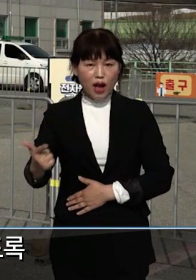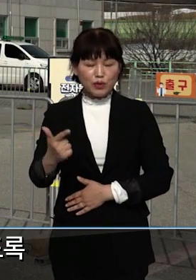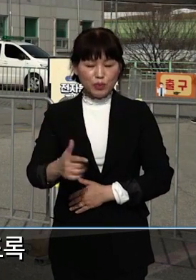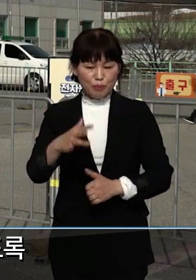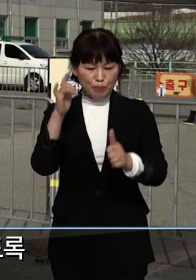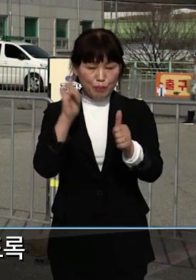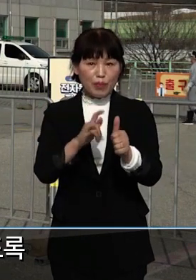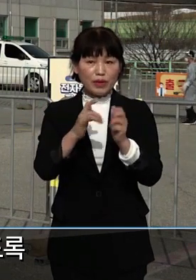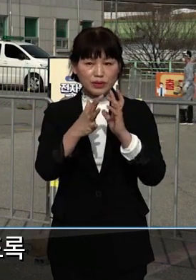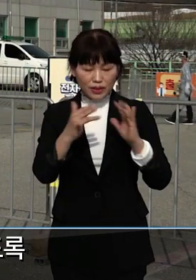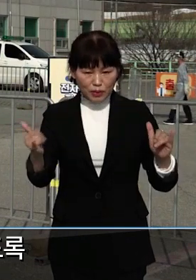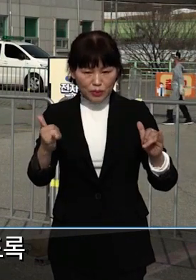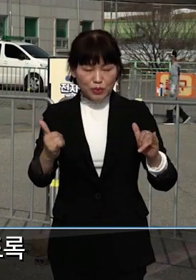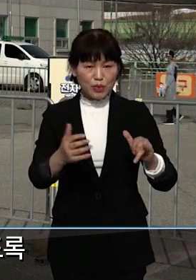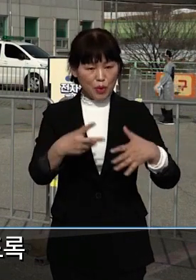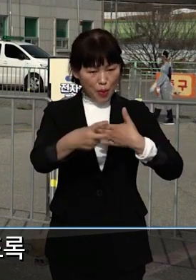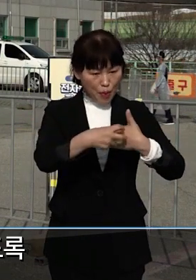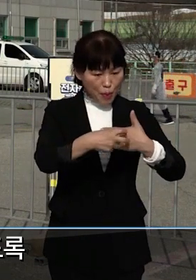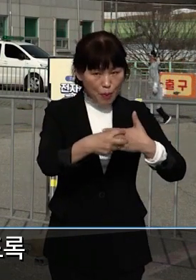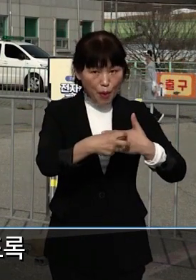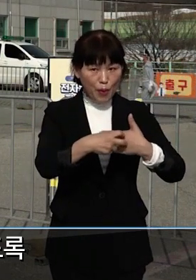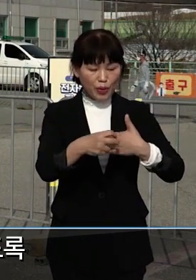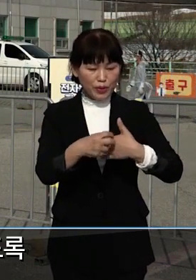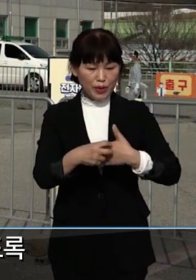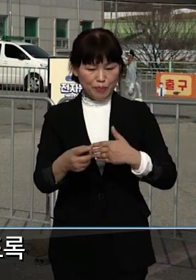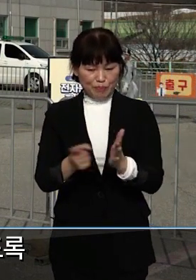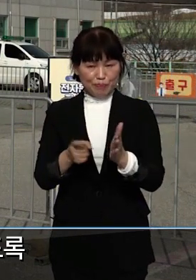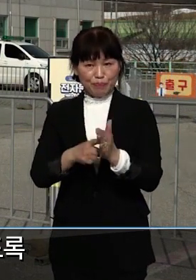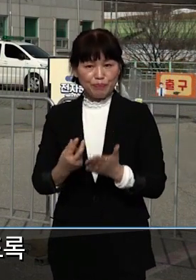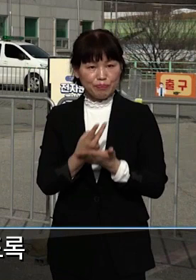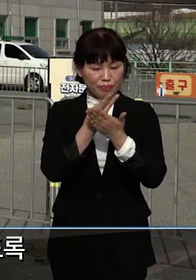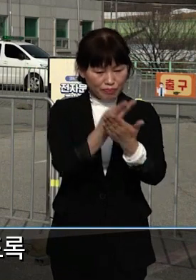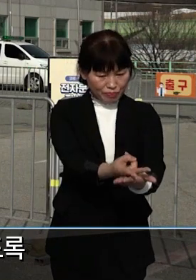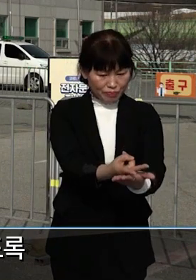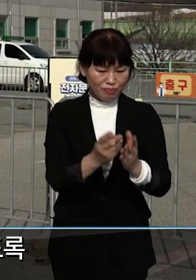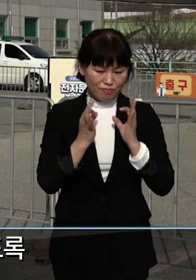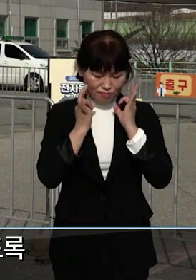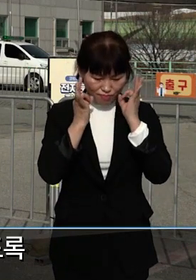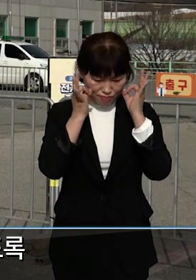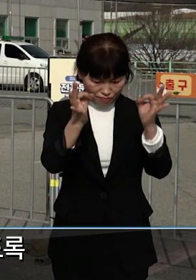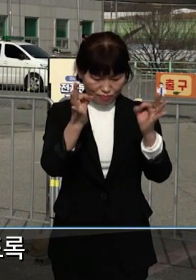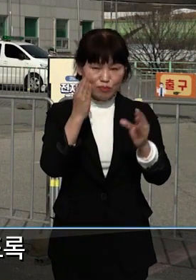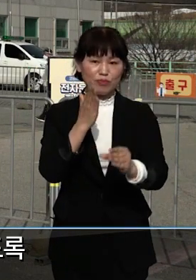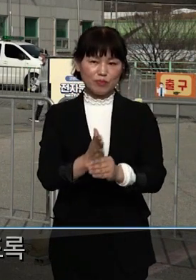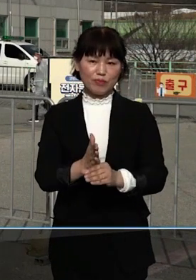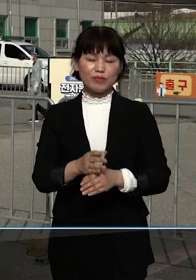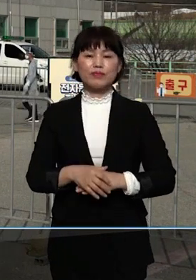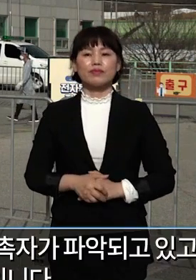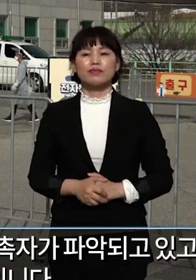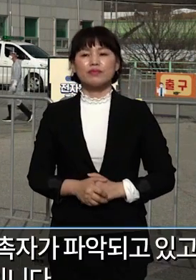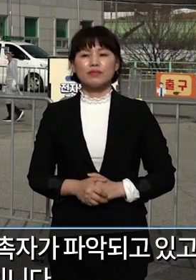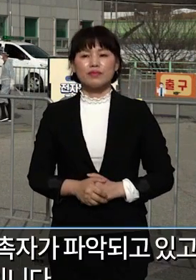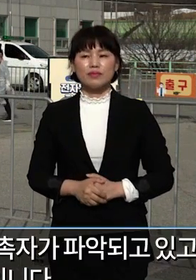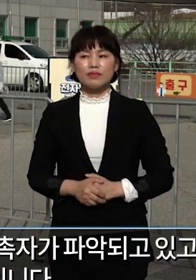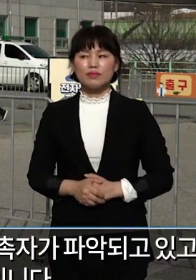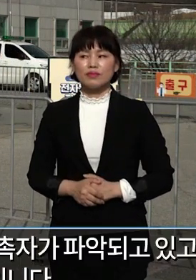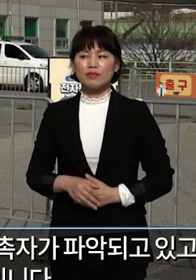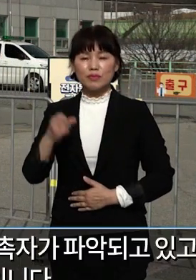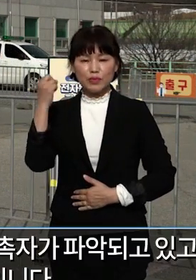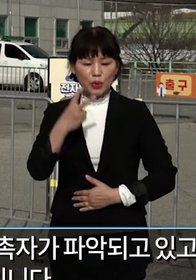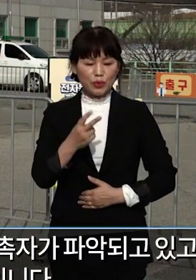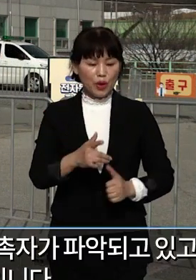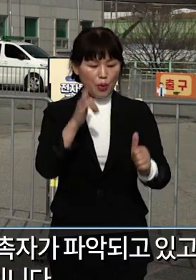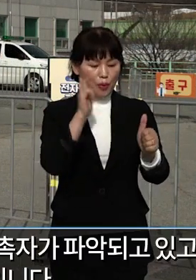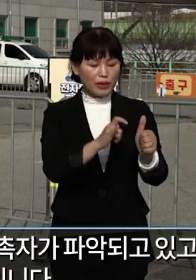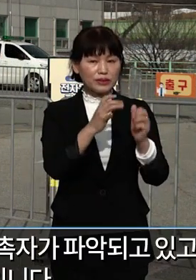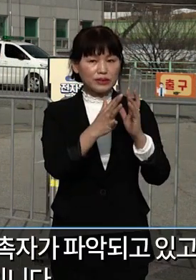병상 배정도 조속히 이루어지도록 최선의 노력을 다하겠습니다. 또한 확진자가 발생한